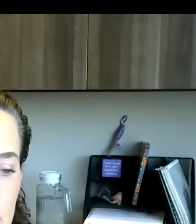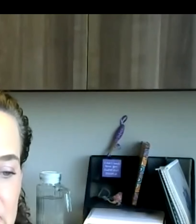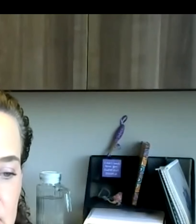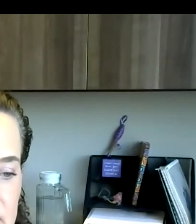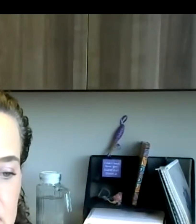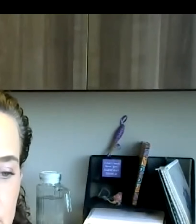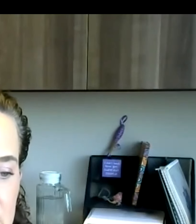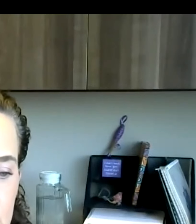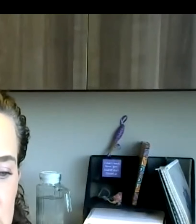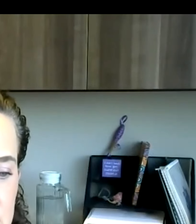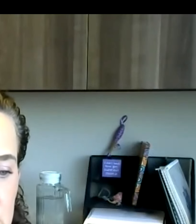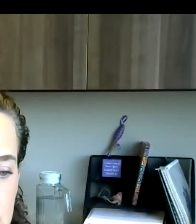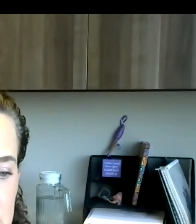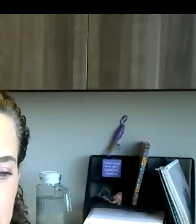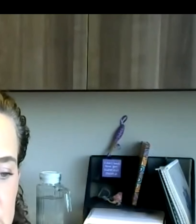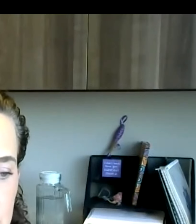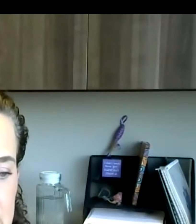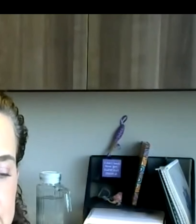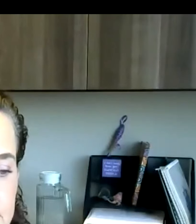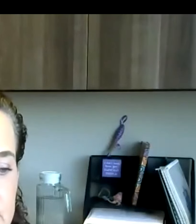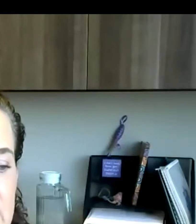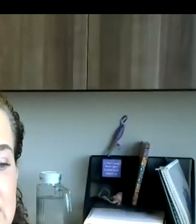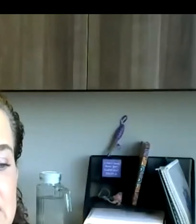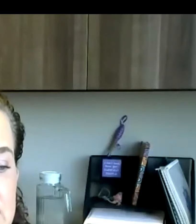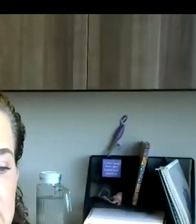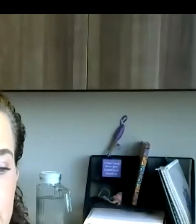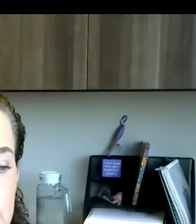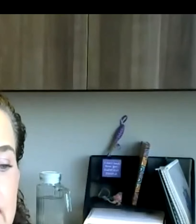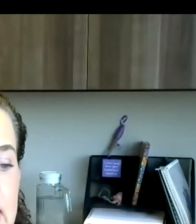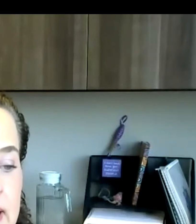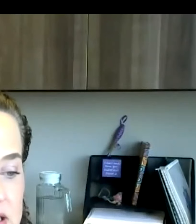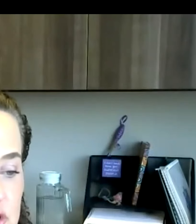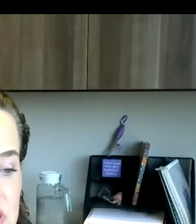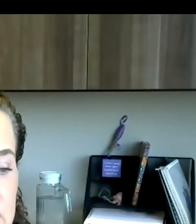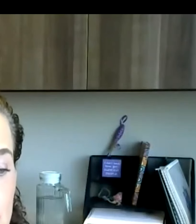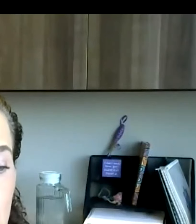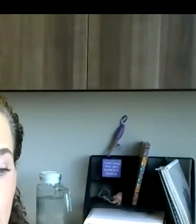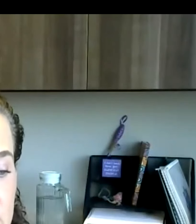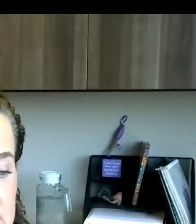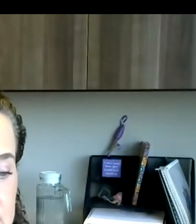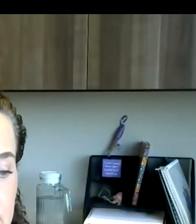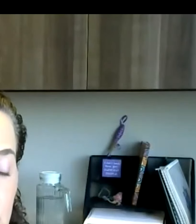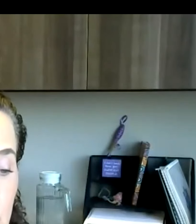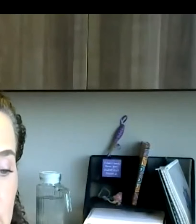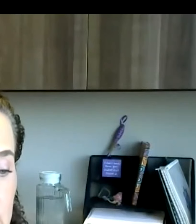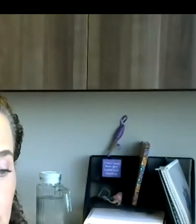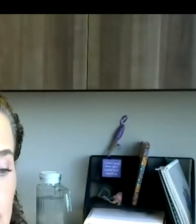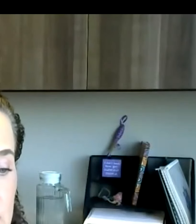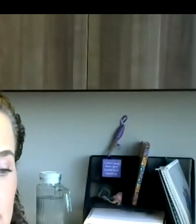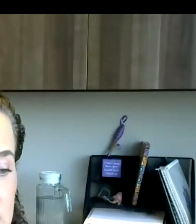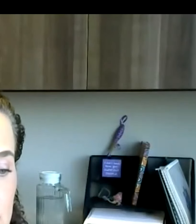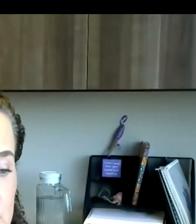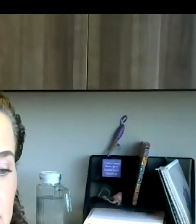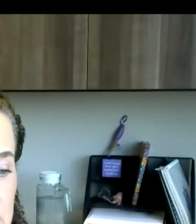a la normatividad sobre la protección de los datos personales. En este sentido, el responsable solo podrá hacer